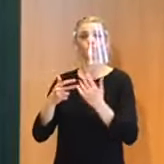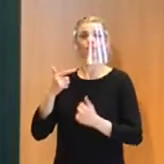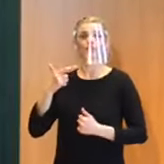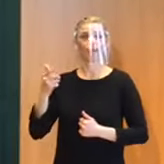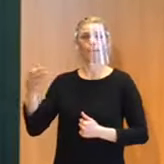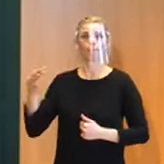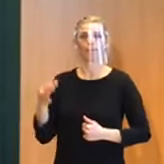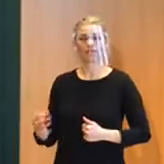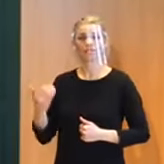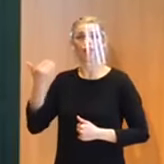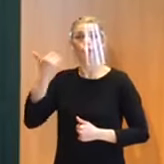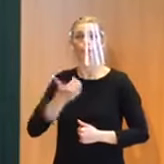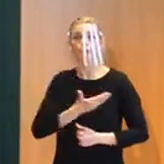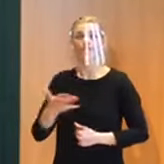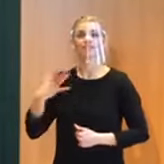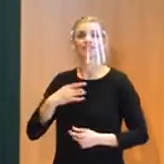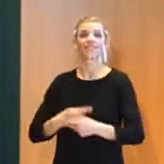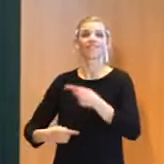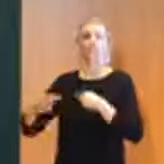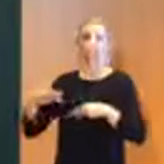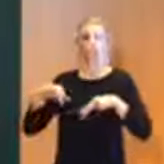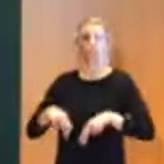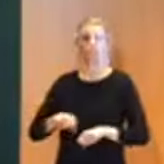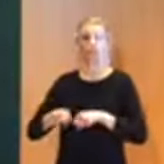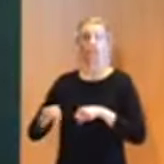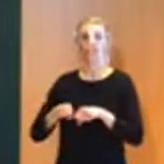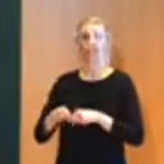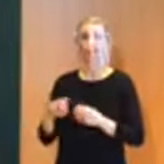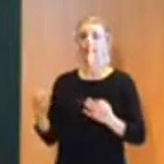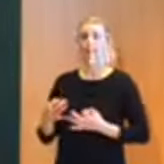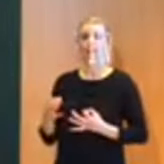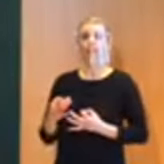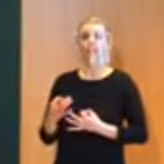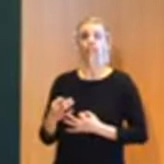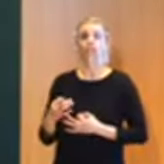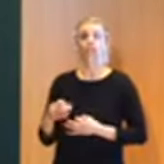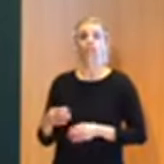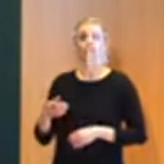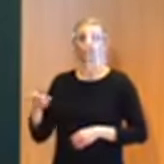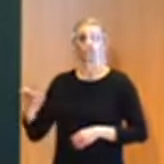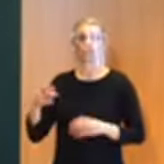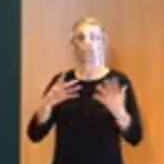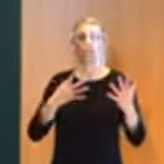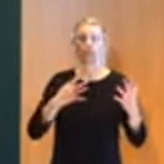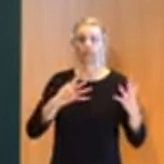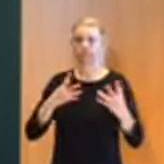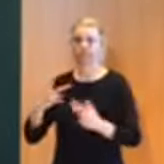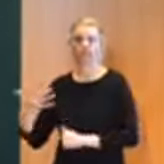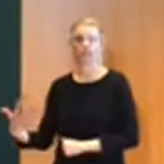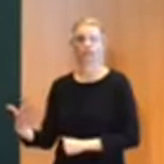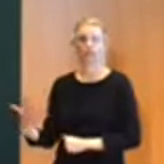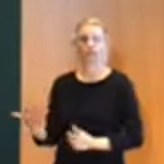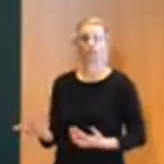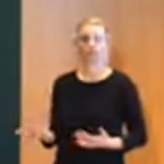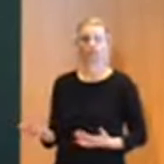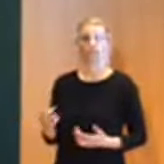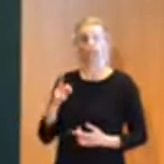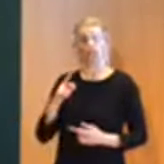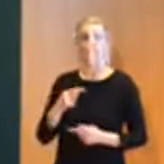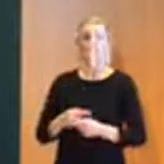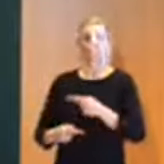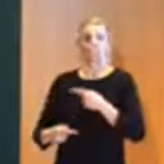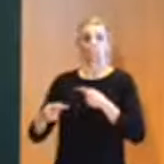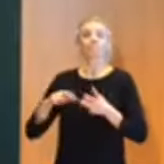82% obyvateľov chce výmenu premiéra, lebo túto krajinu vedie od 9 k 5. Problém nie je naopak, dovolím si